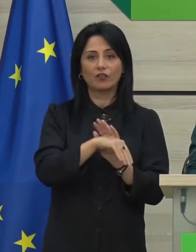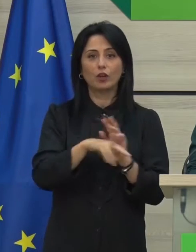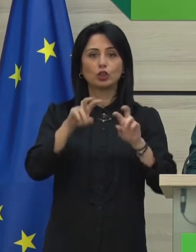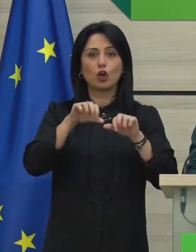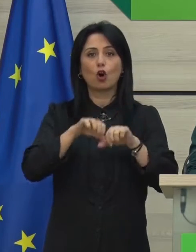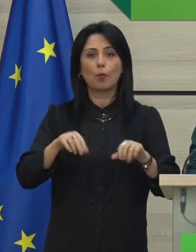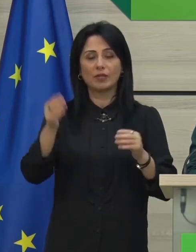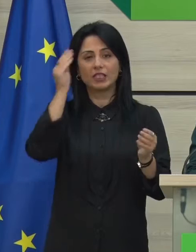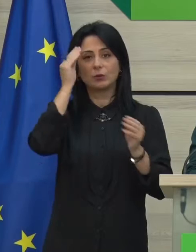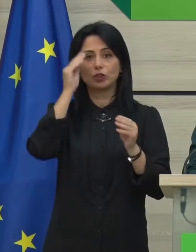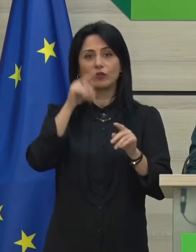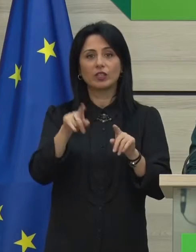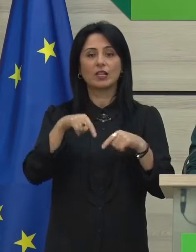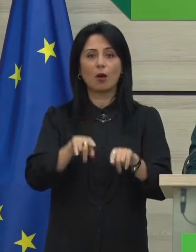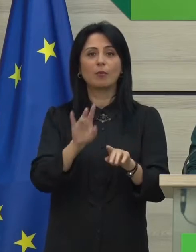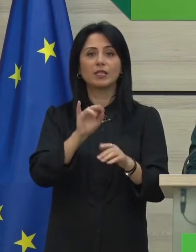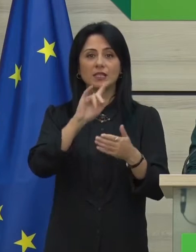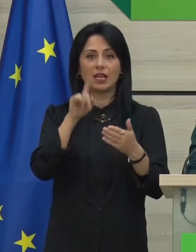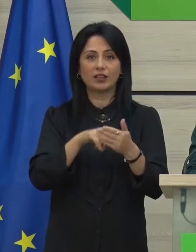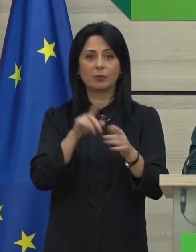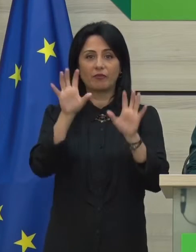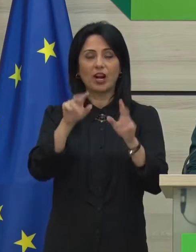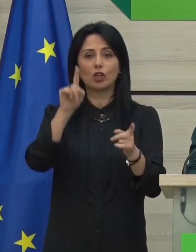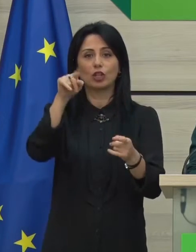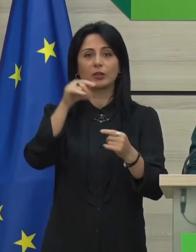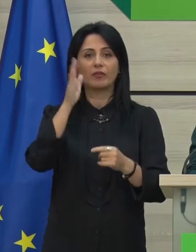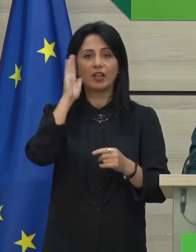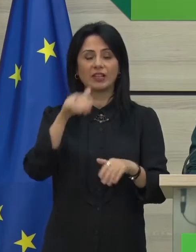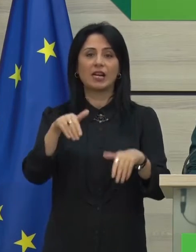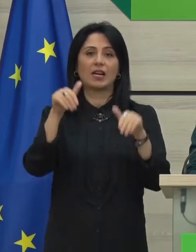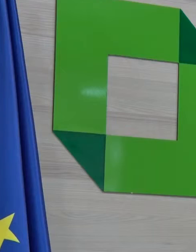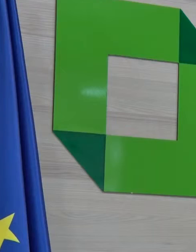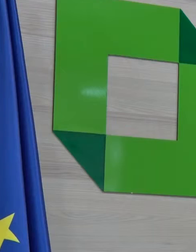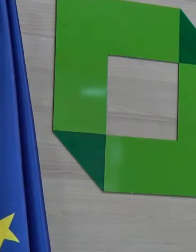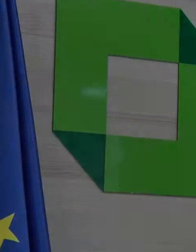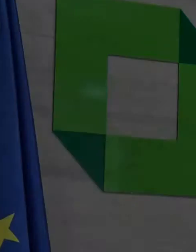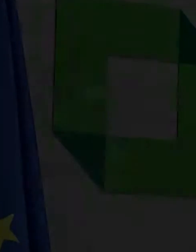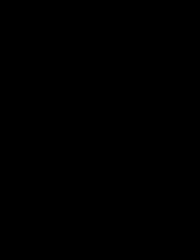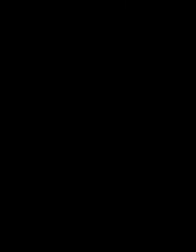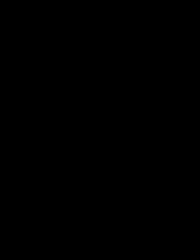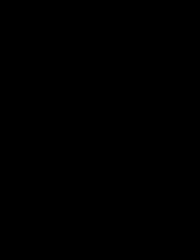კომისია იმსჯელებს აღნიშნულ საკითხზე და კანონის თანახმად იქნება გაბათილებული.